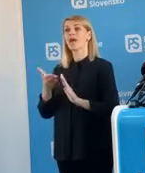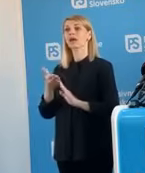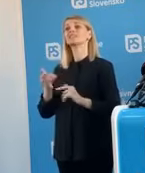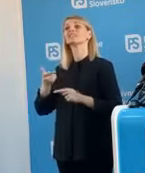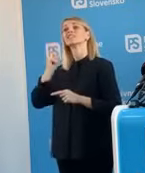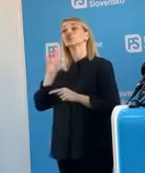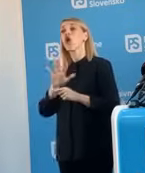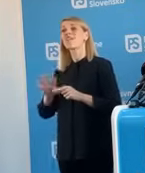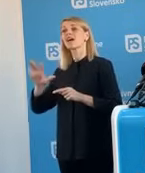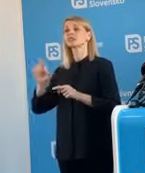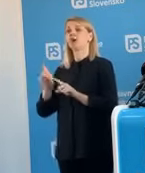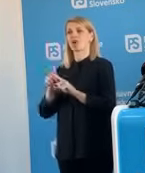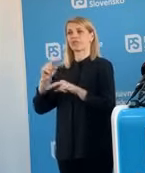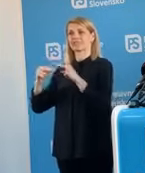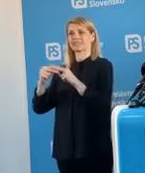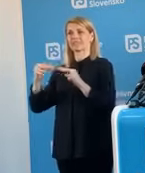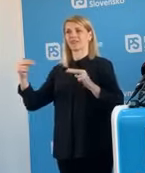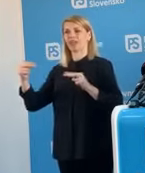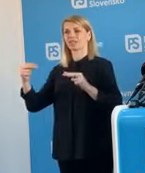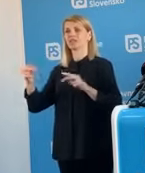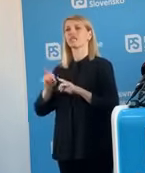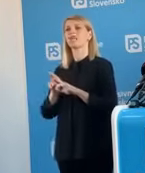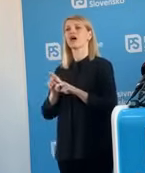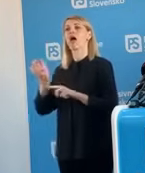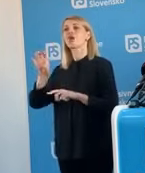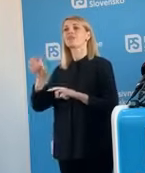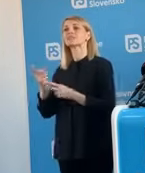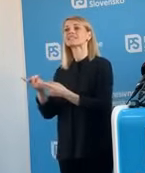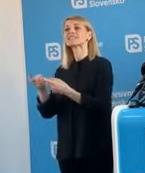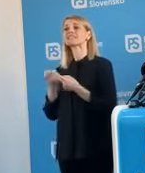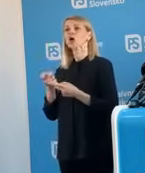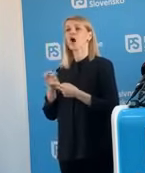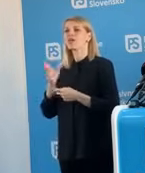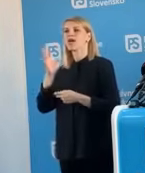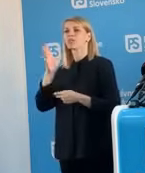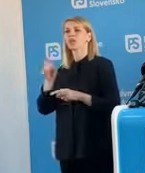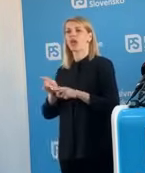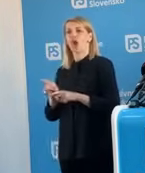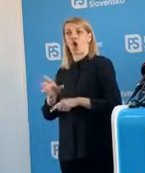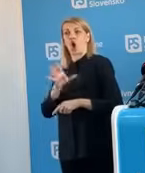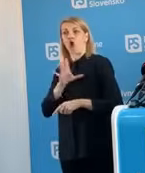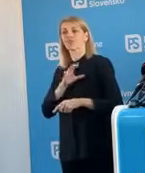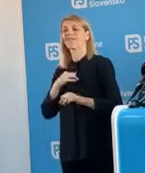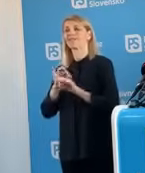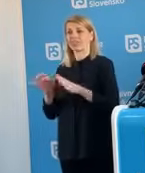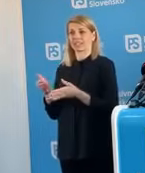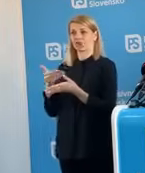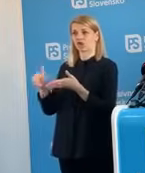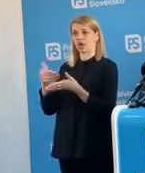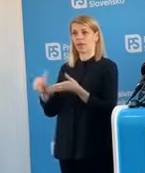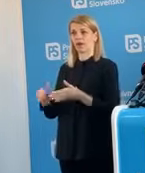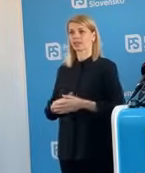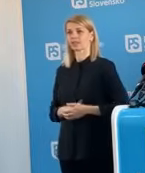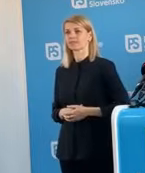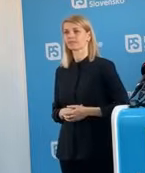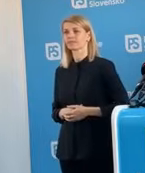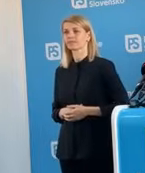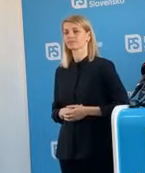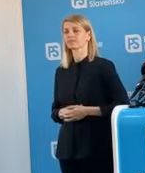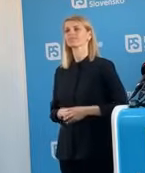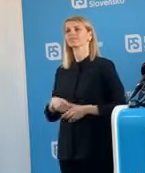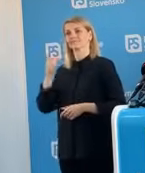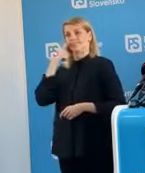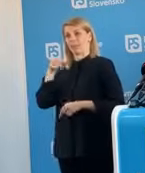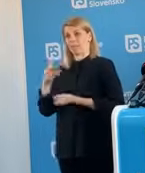Slovensko, na to, aby sme európske zdroje neohrozovali a aby sme ich mohli čerpať. A teda medzi